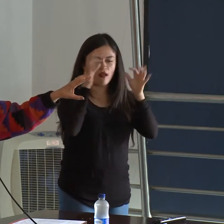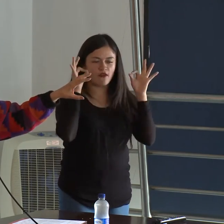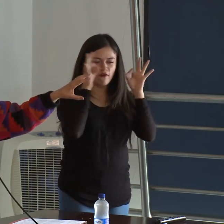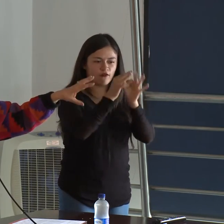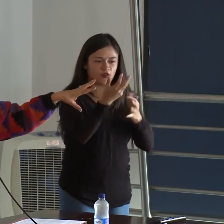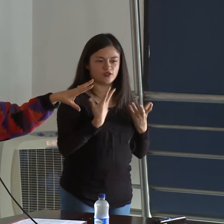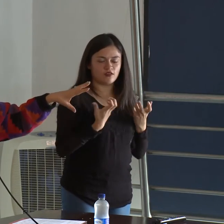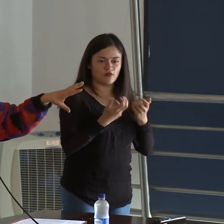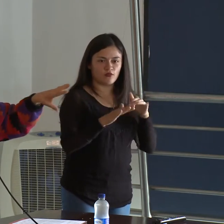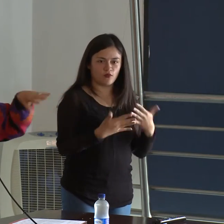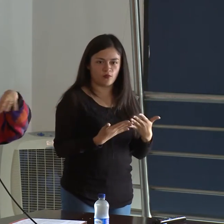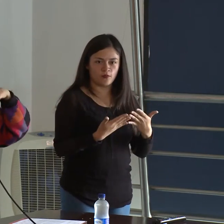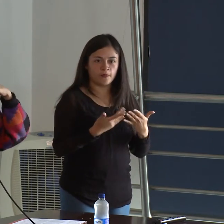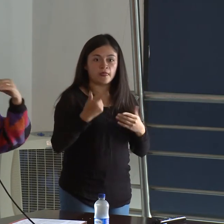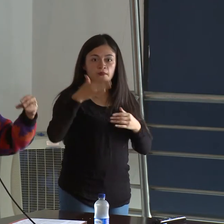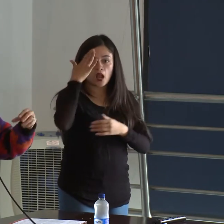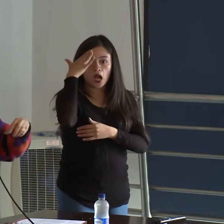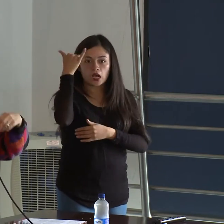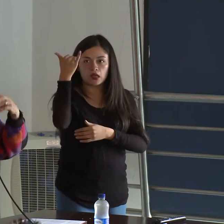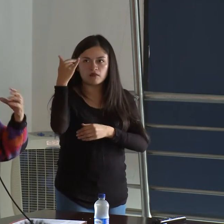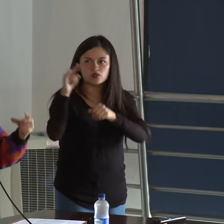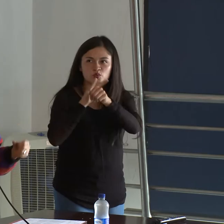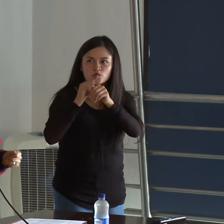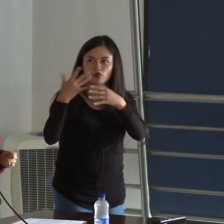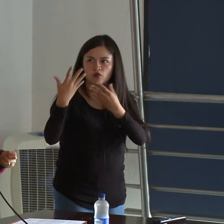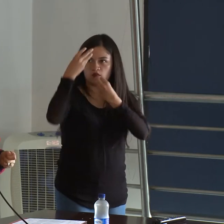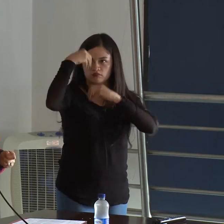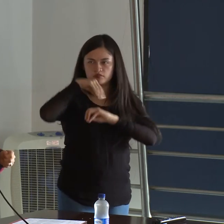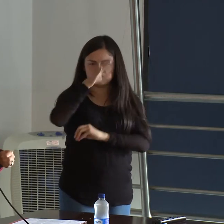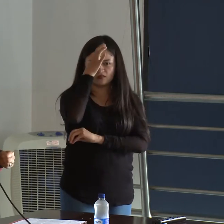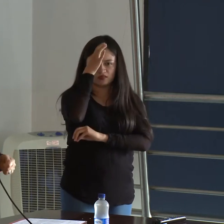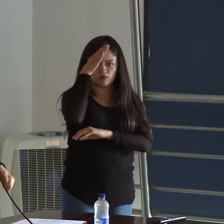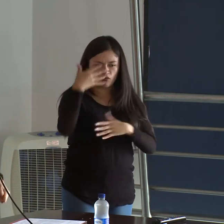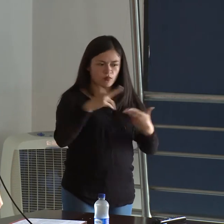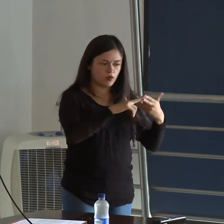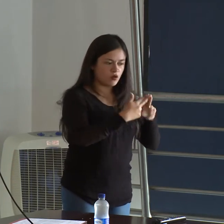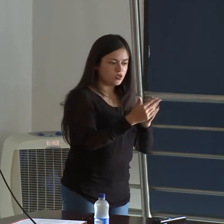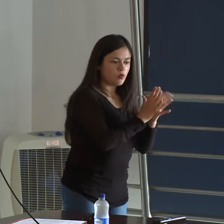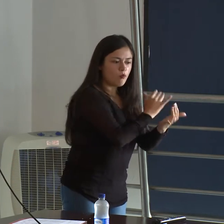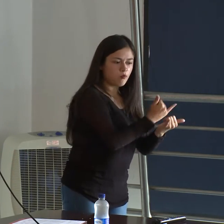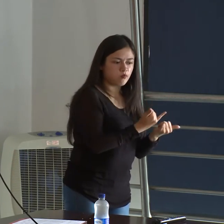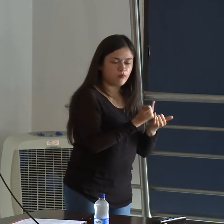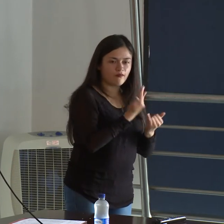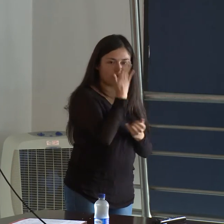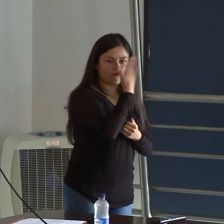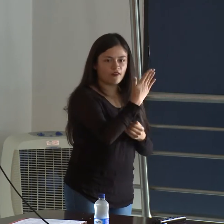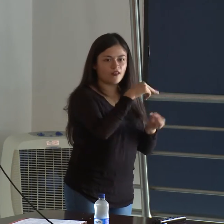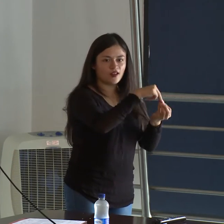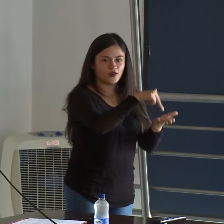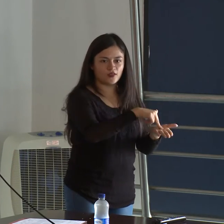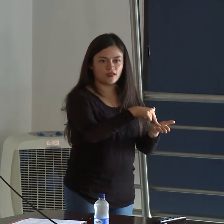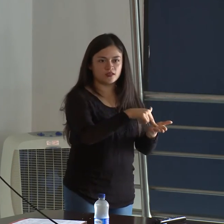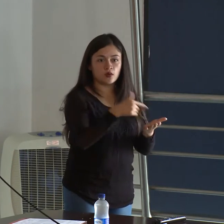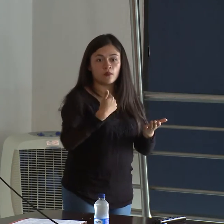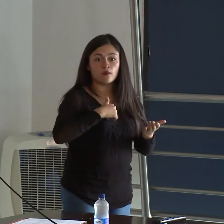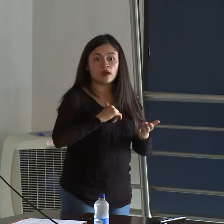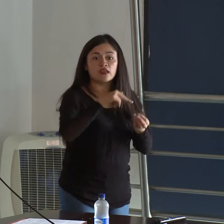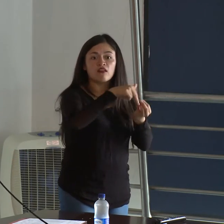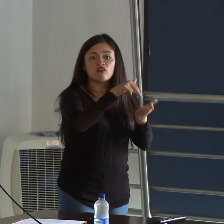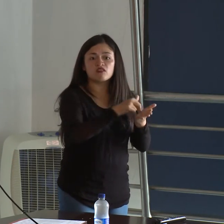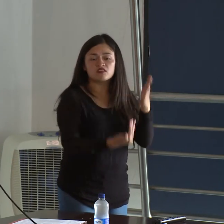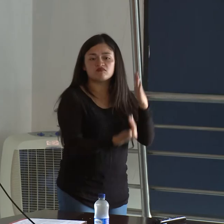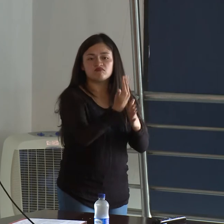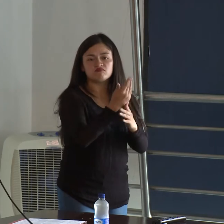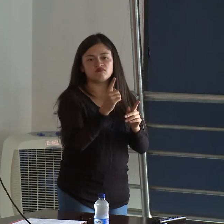nosotros también a la academia? ¿Y qué es lo que en este momento, desde acá, frente al contexto que no es enteramente nuevo, sí